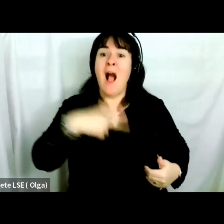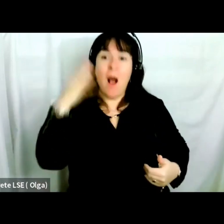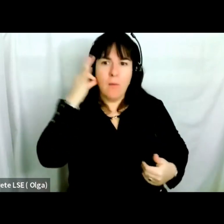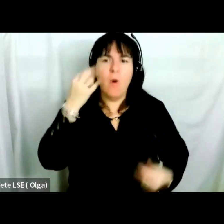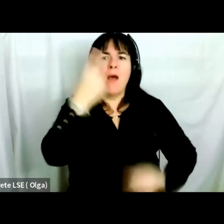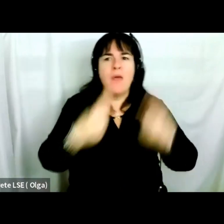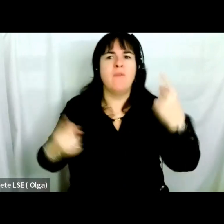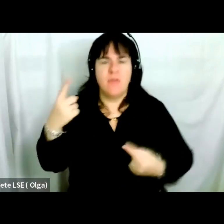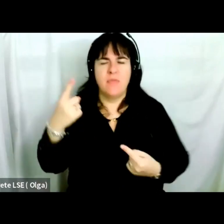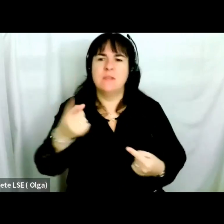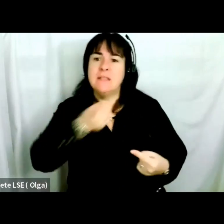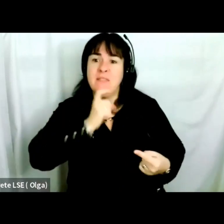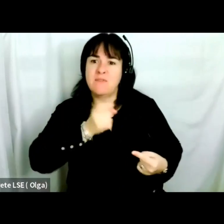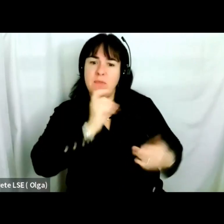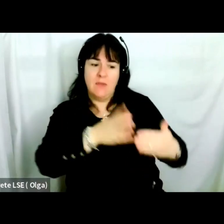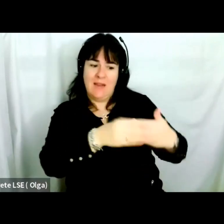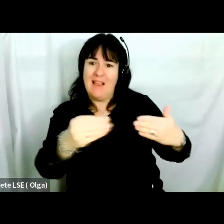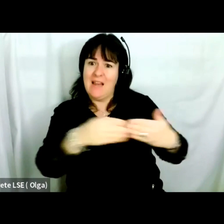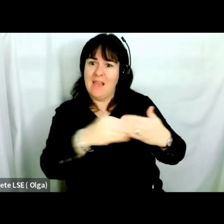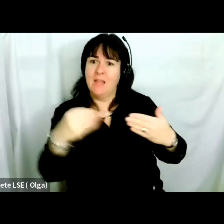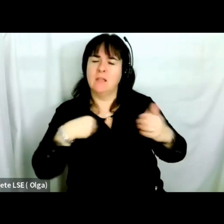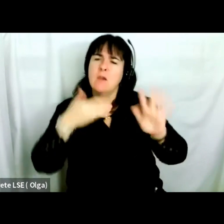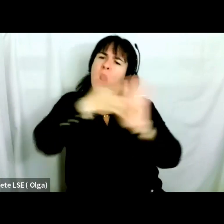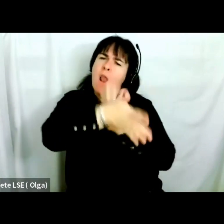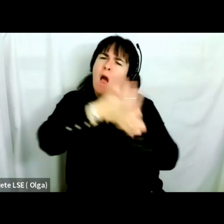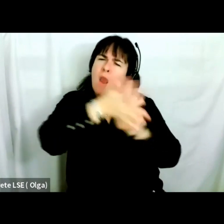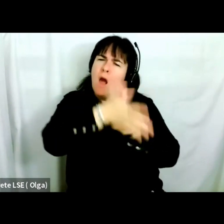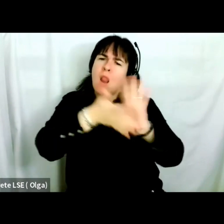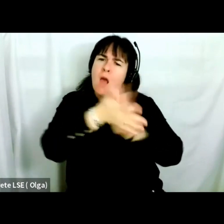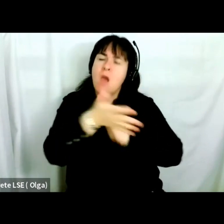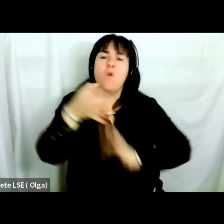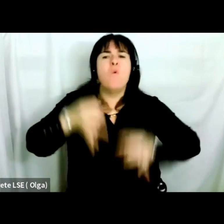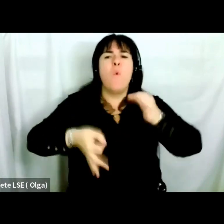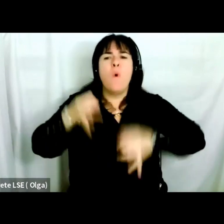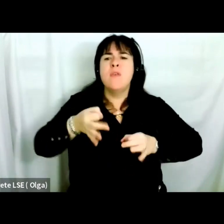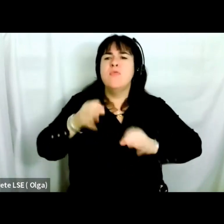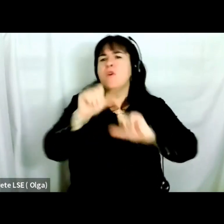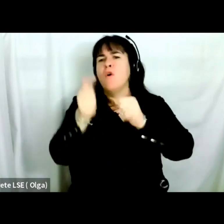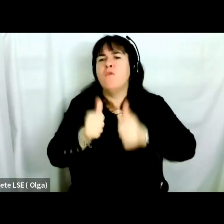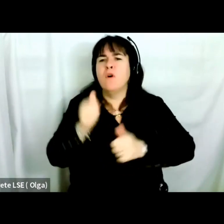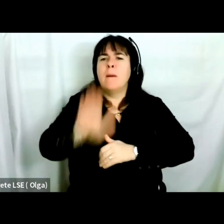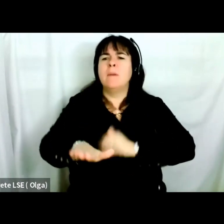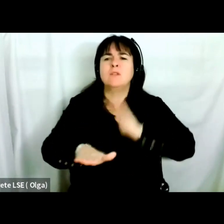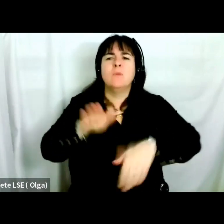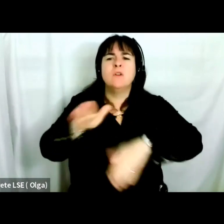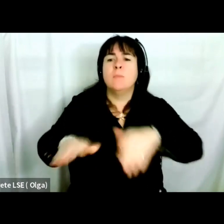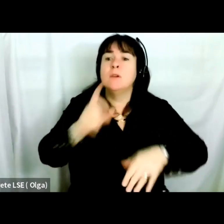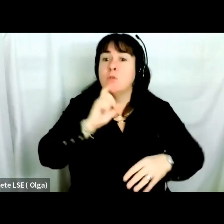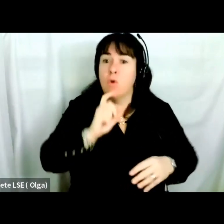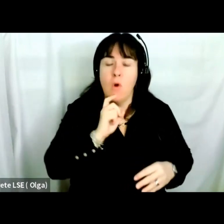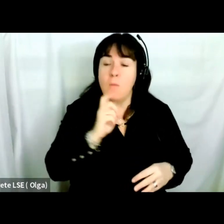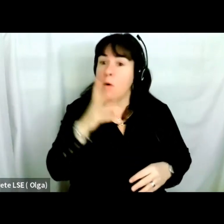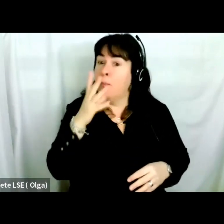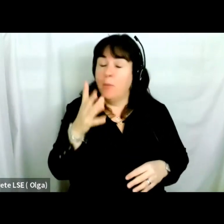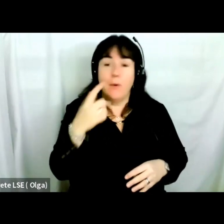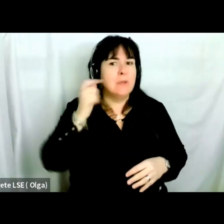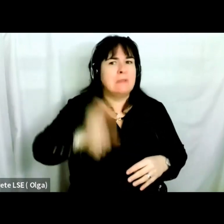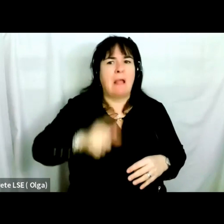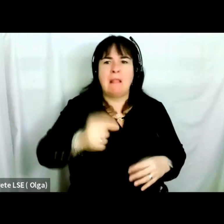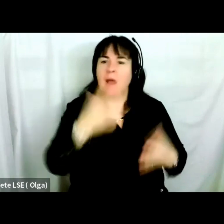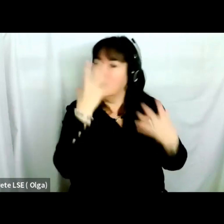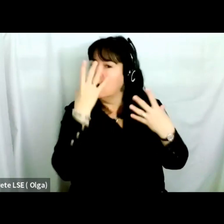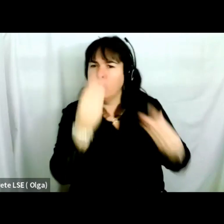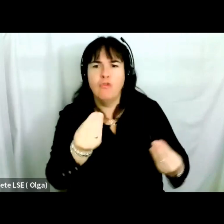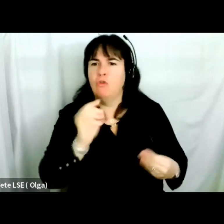o explicar a mis clientes cómo se va a desarrollar el juicio, porque en muchas ocasiones no se entiende.